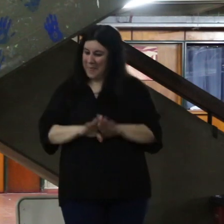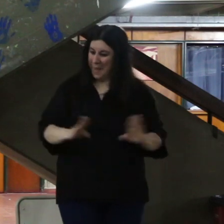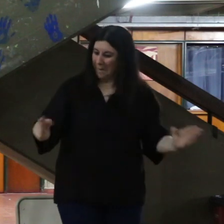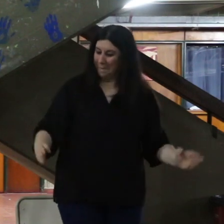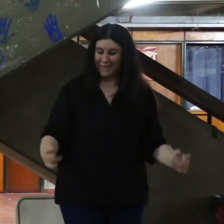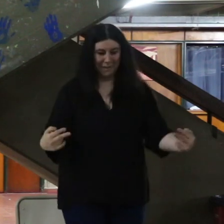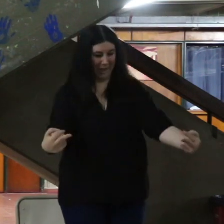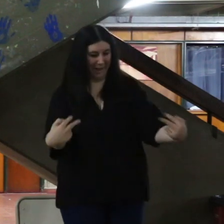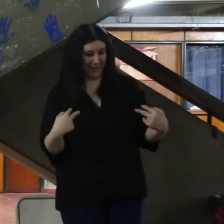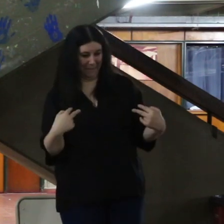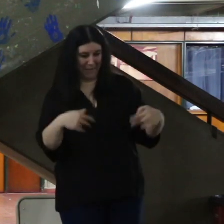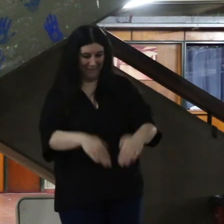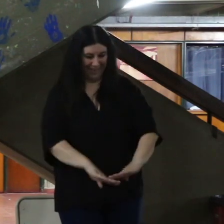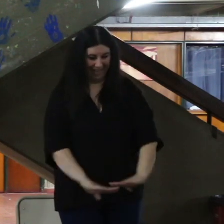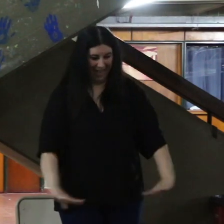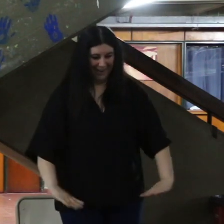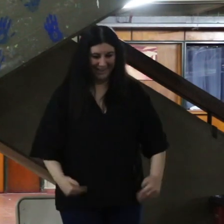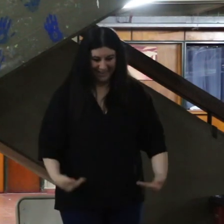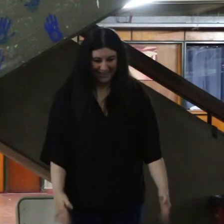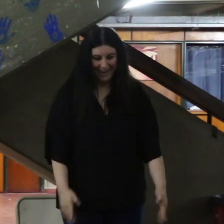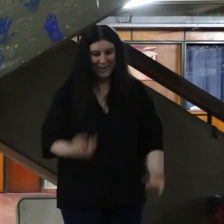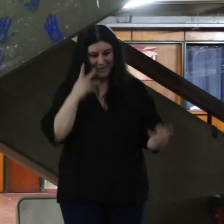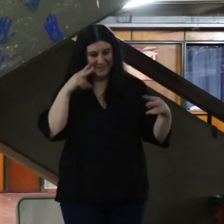parar para mostrar las rodillas.